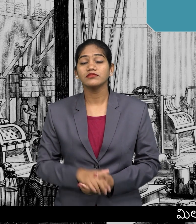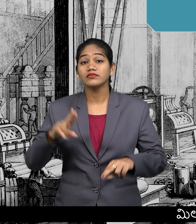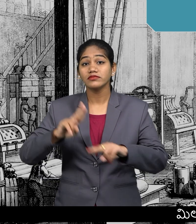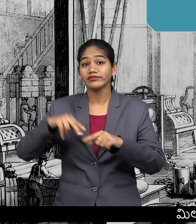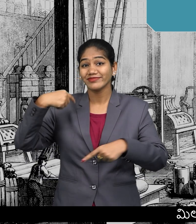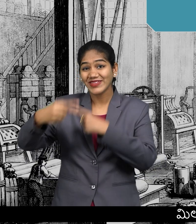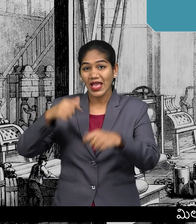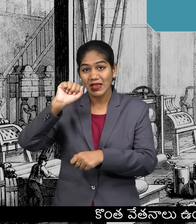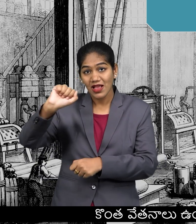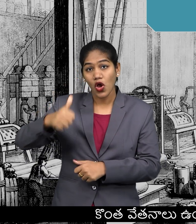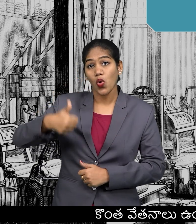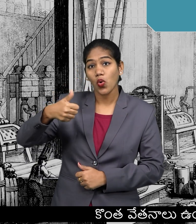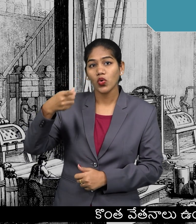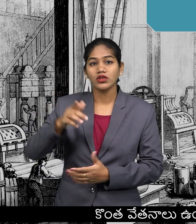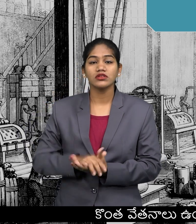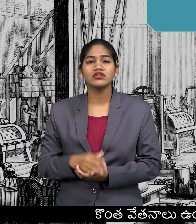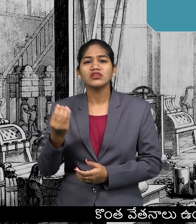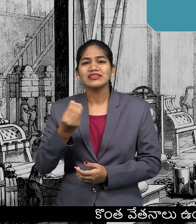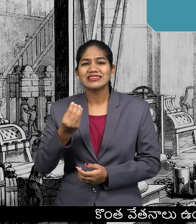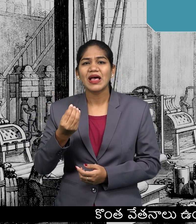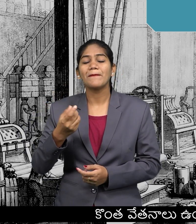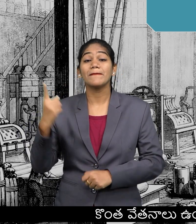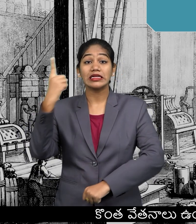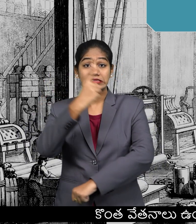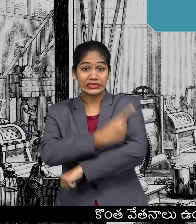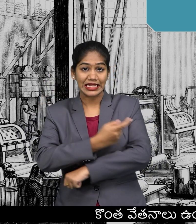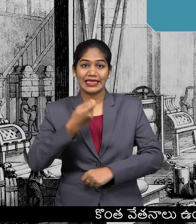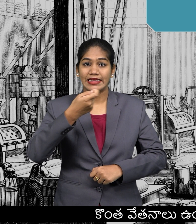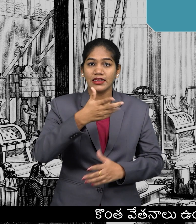మిల్లు యజమాని కొంత వేతనాలు ఉంచి జరిమానాలు విధించాడు.